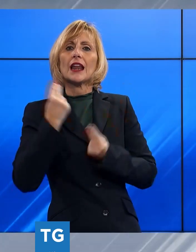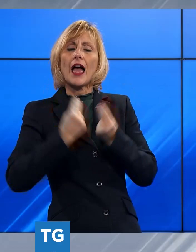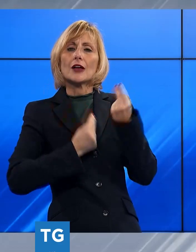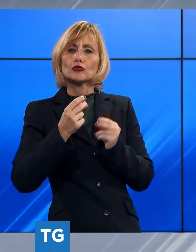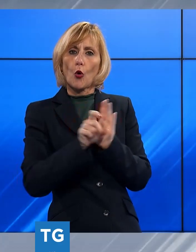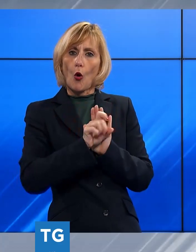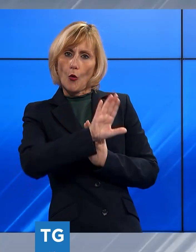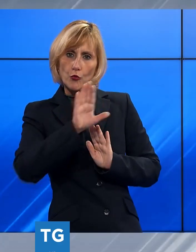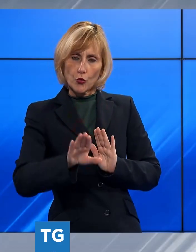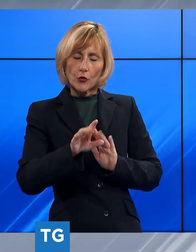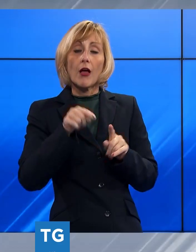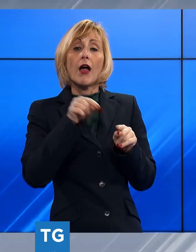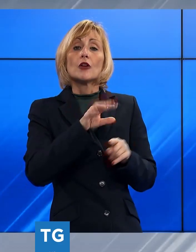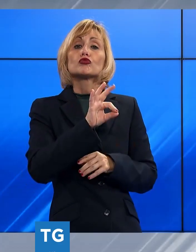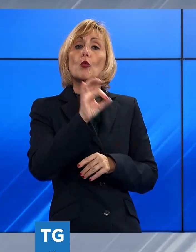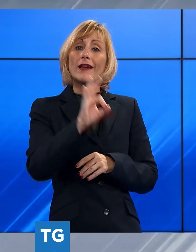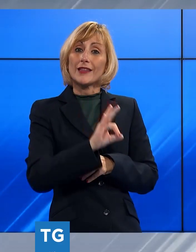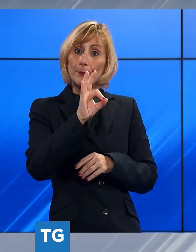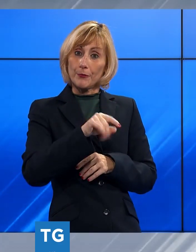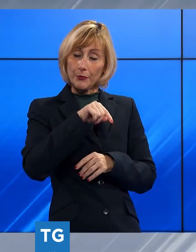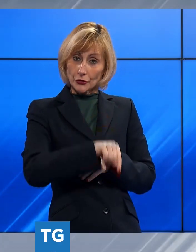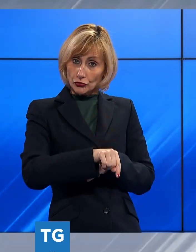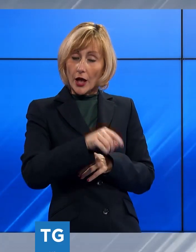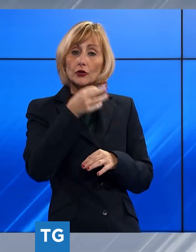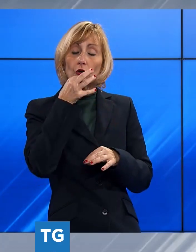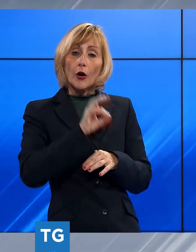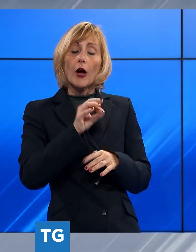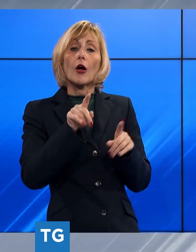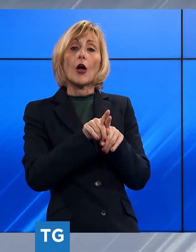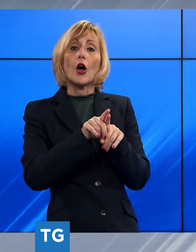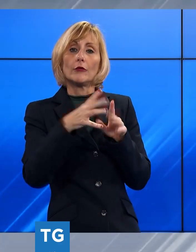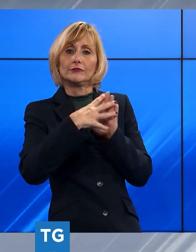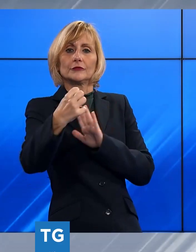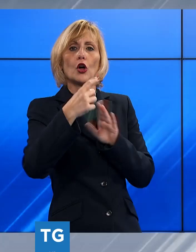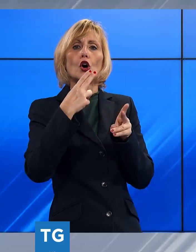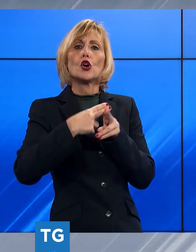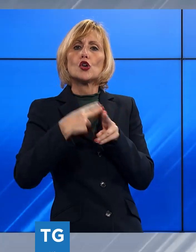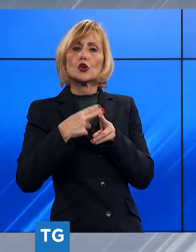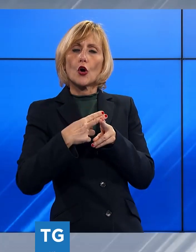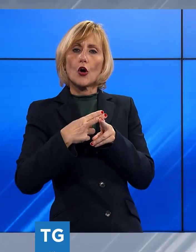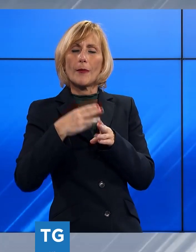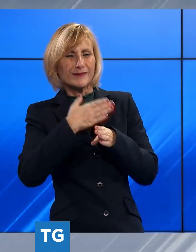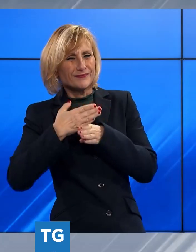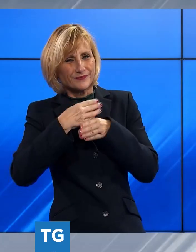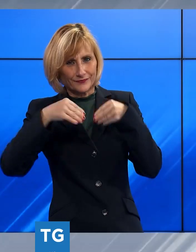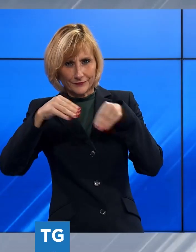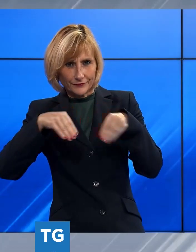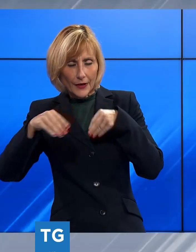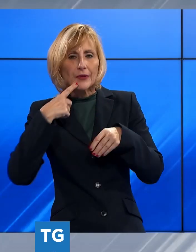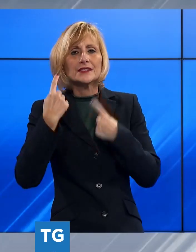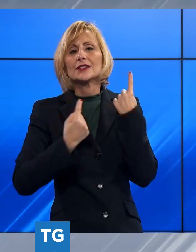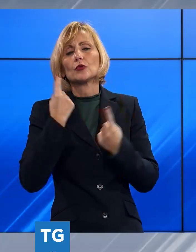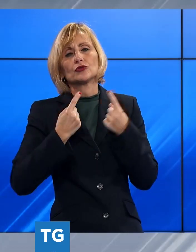interessati il 50% sarebbe stata percepita a Roma per la redistribuzione in situazioni